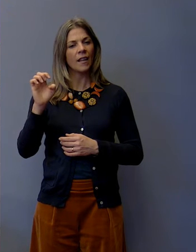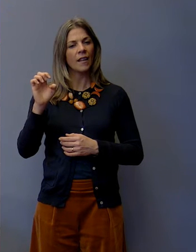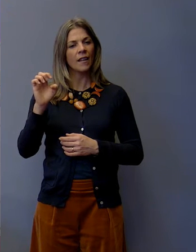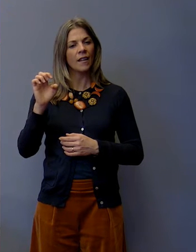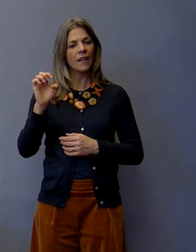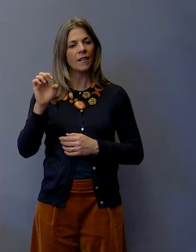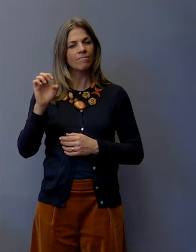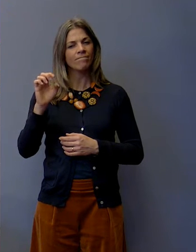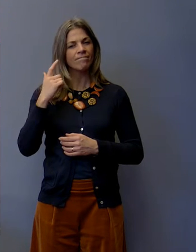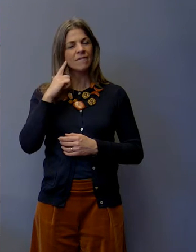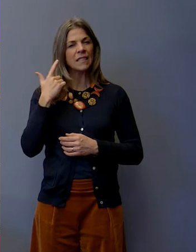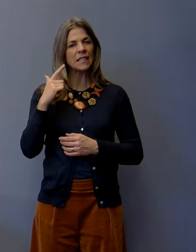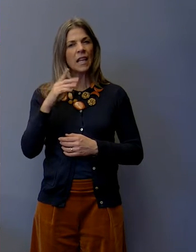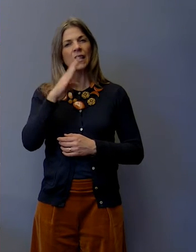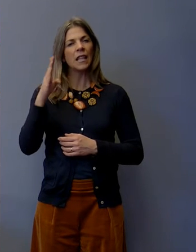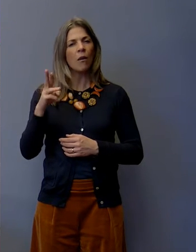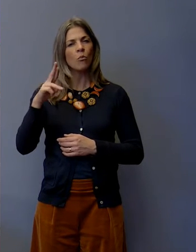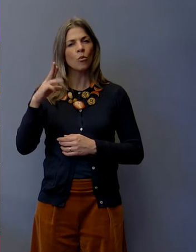consigliera bruccoleri